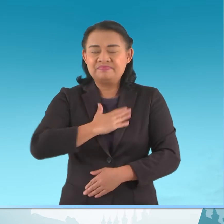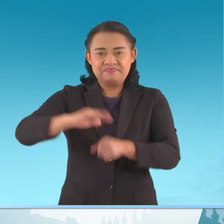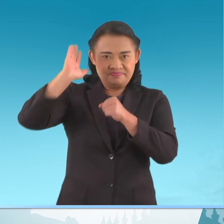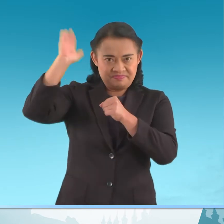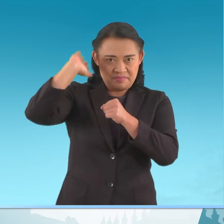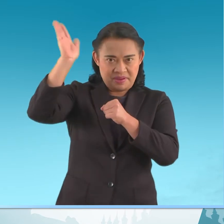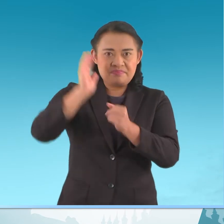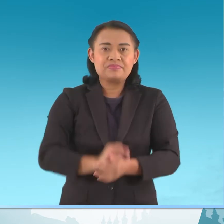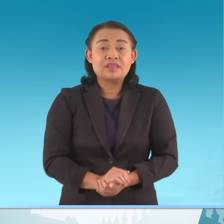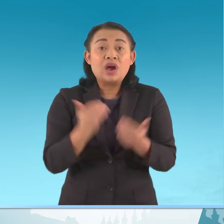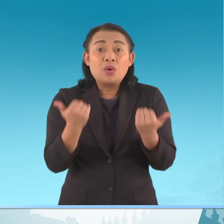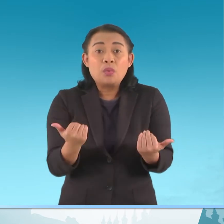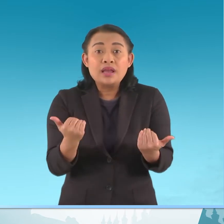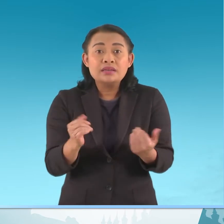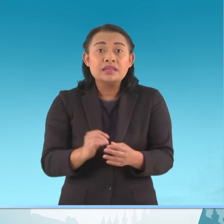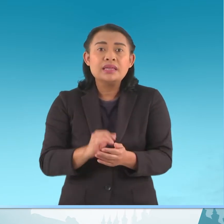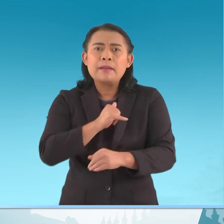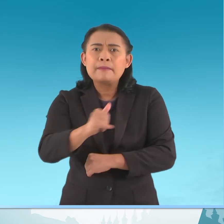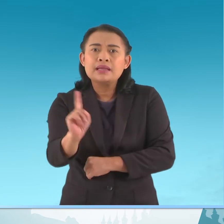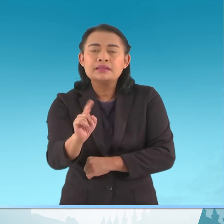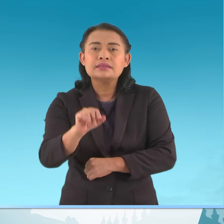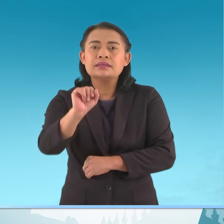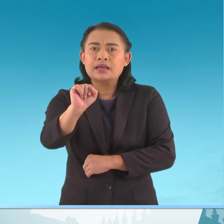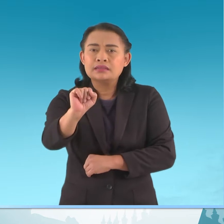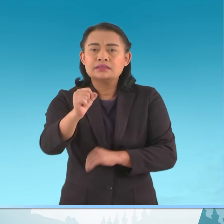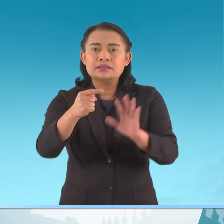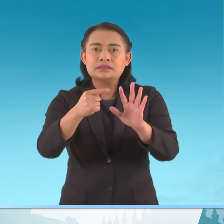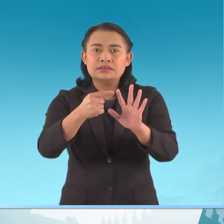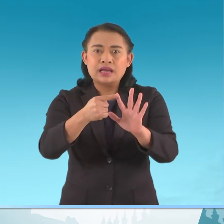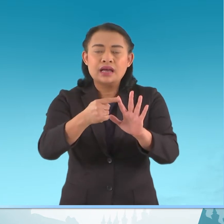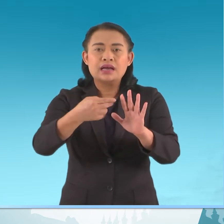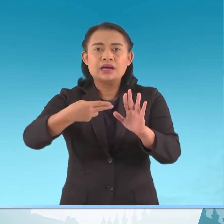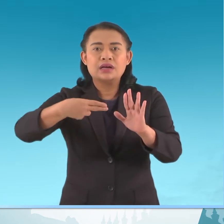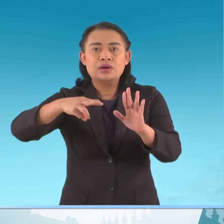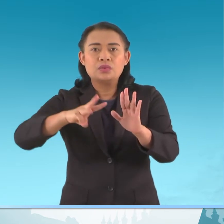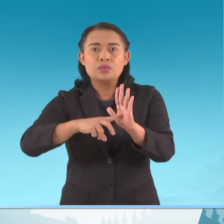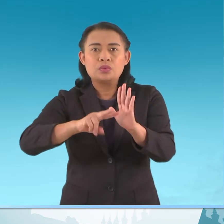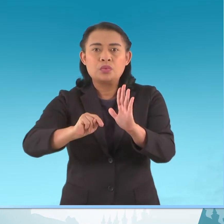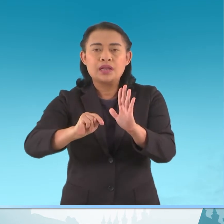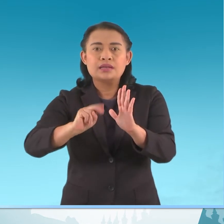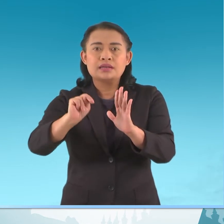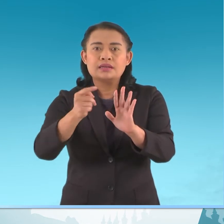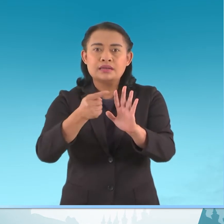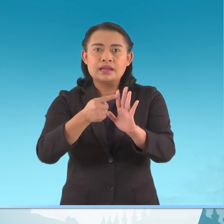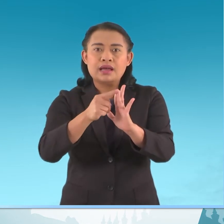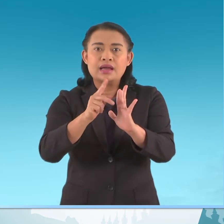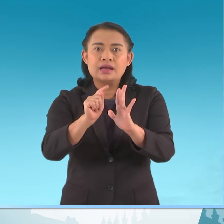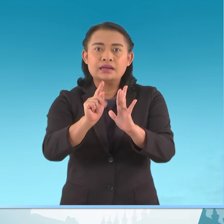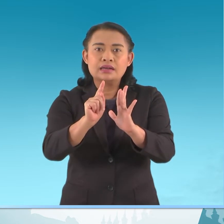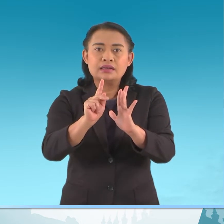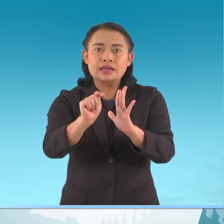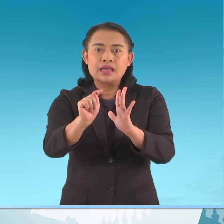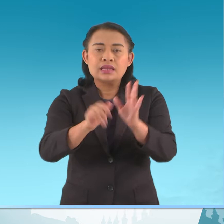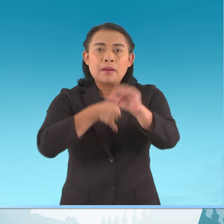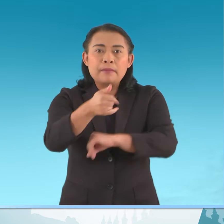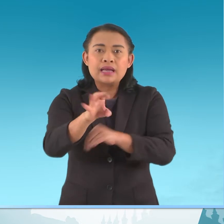วันนี้จะเป็นวันที่เรามุ่งหน้าออกจากเมืองสะหวันนะเขตแห่งนี้แล้วเพื่อไปยังปากเซต่อนะฮะตัวก่อนจะเดินทางไกลเนี่ยเราก็จะ